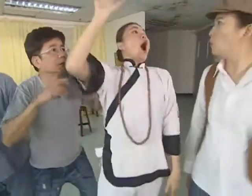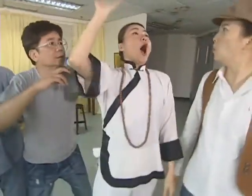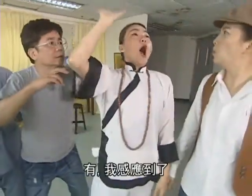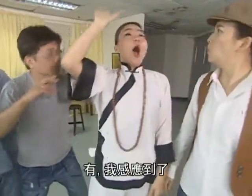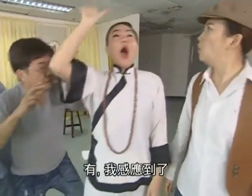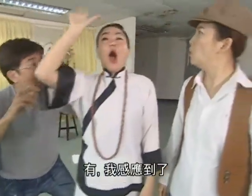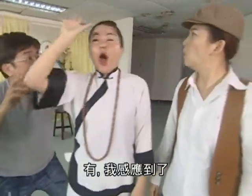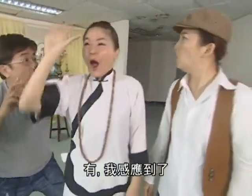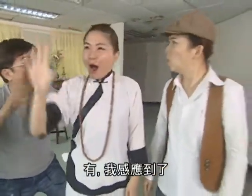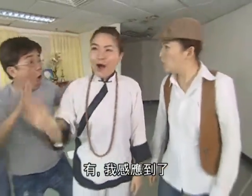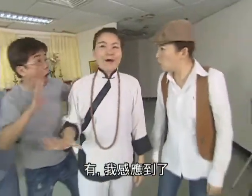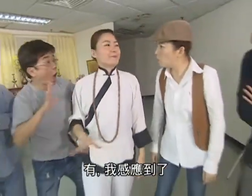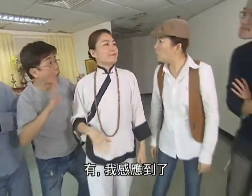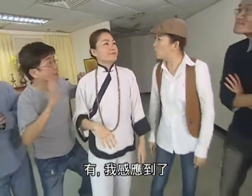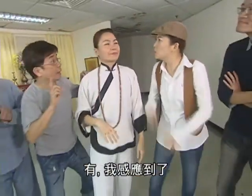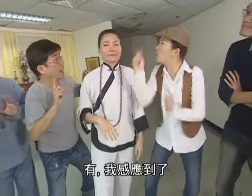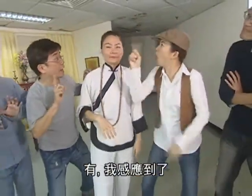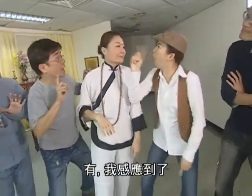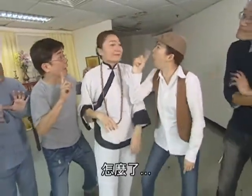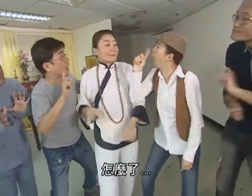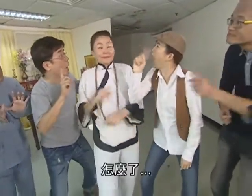有，我感应到了。